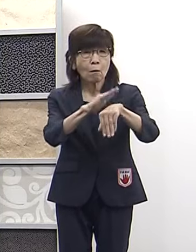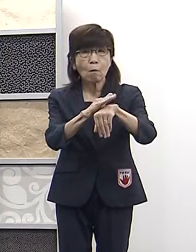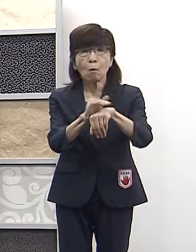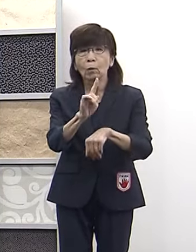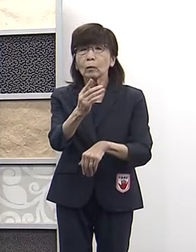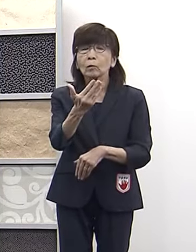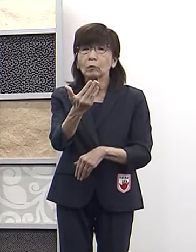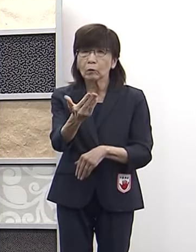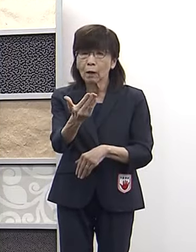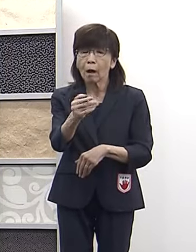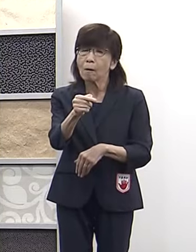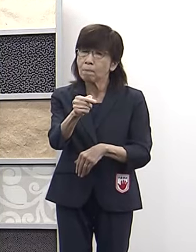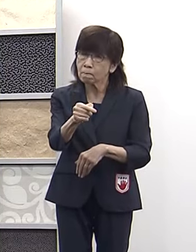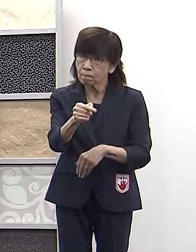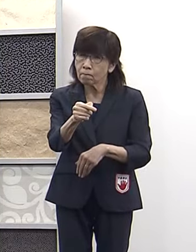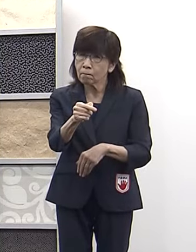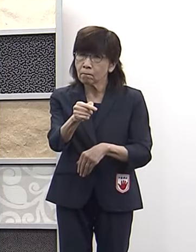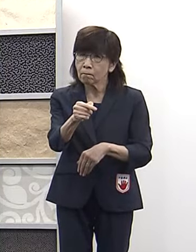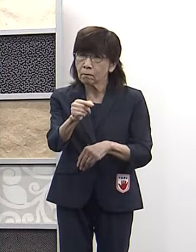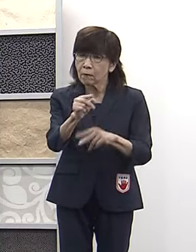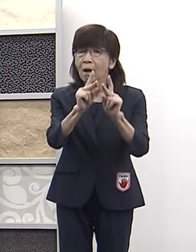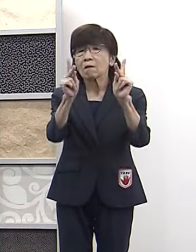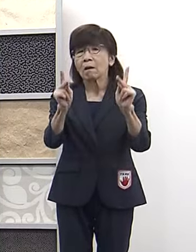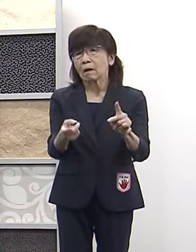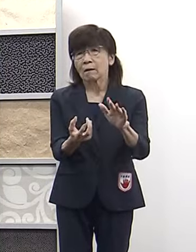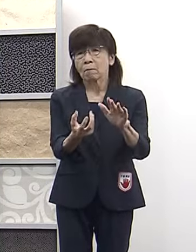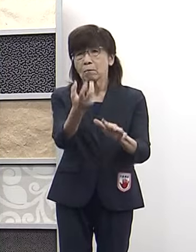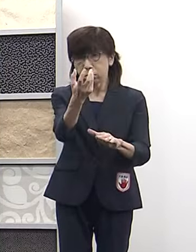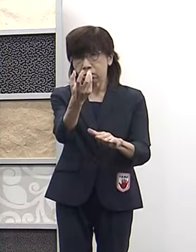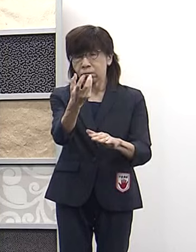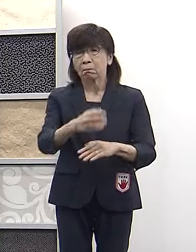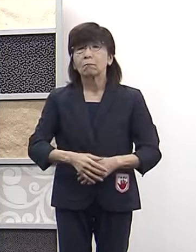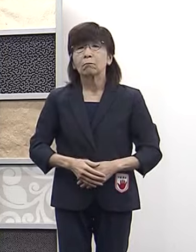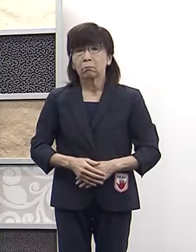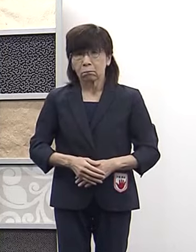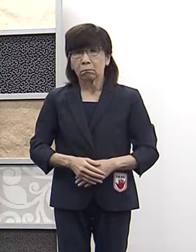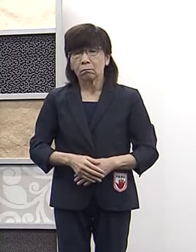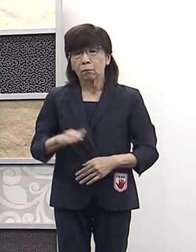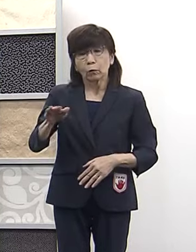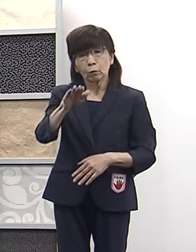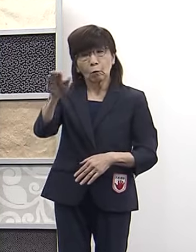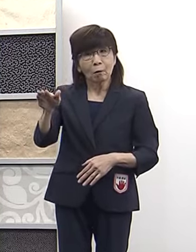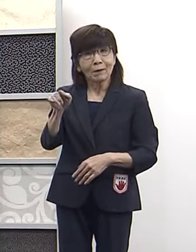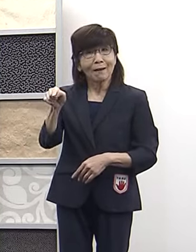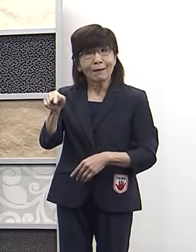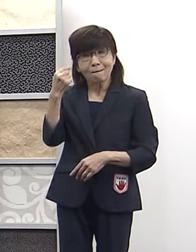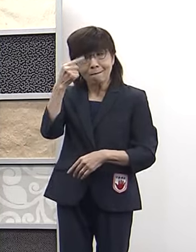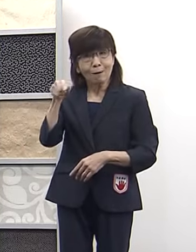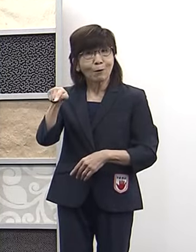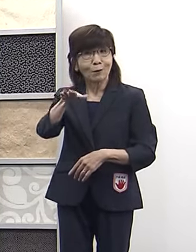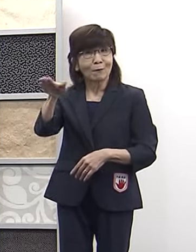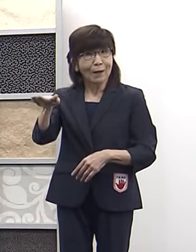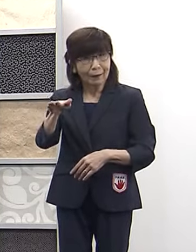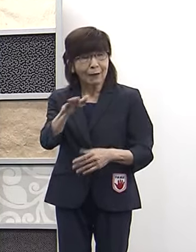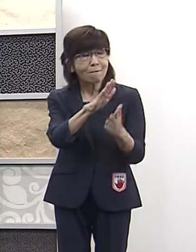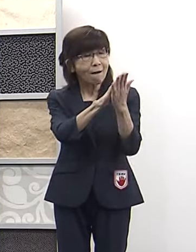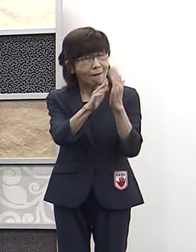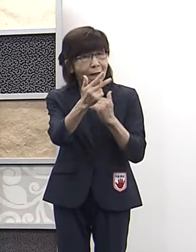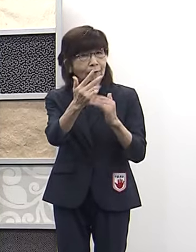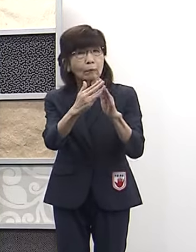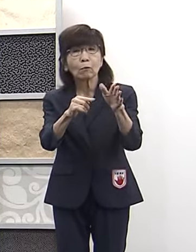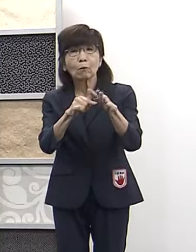ーマとして浮かび上がったところであります。このインバウンド観光客に対しましては、自治体において災害